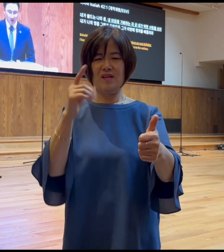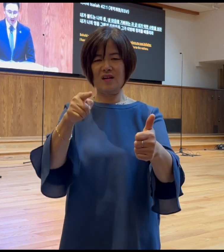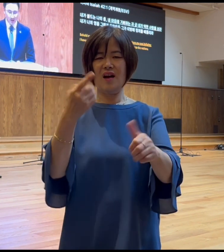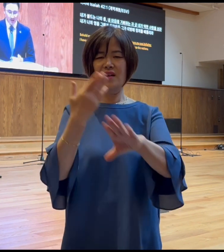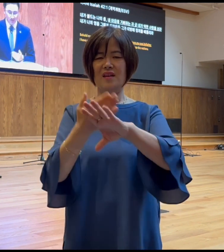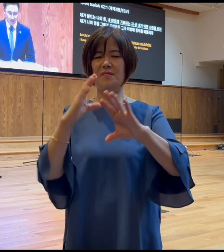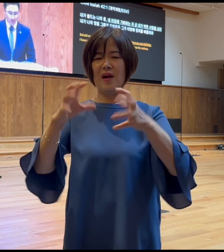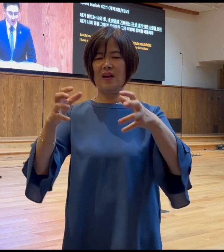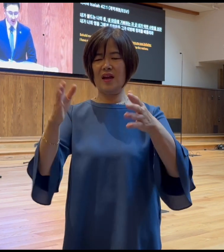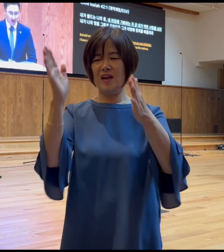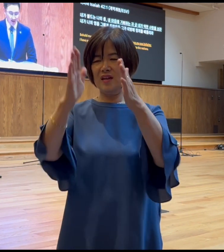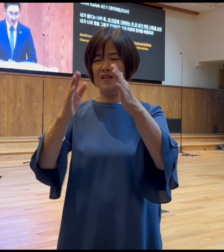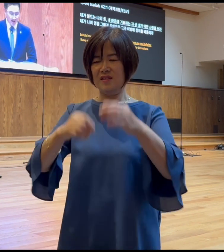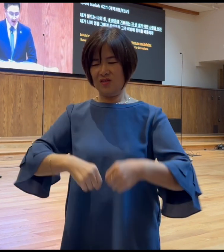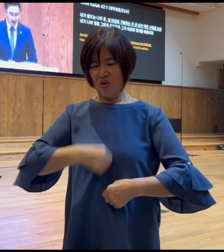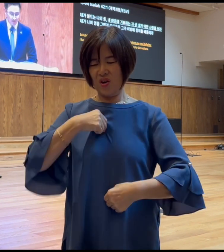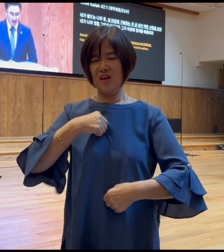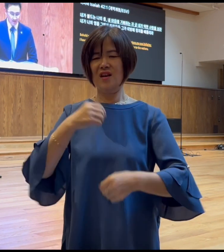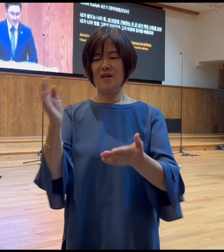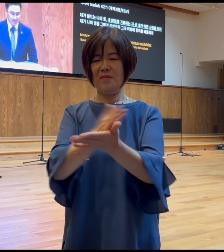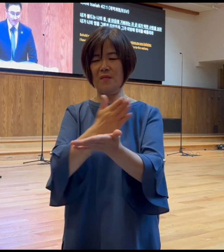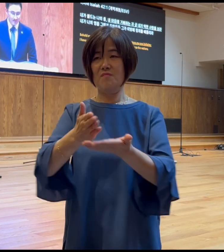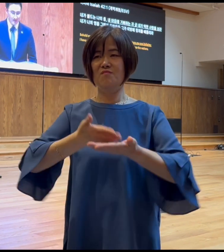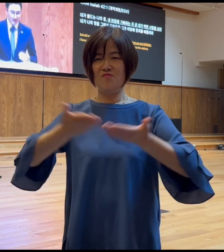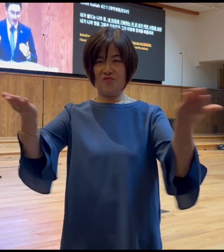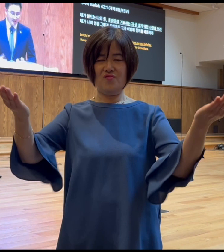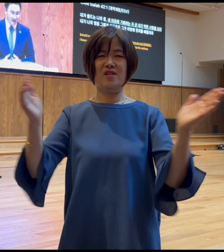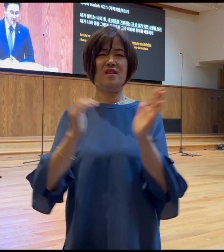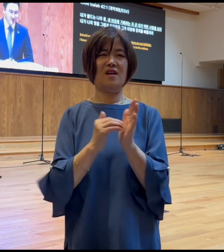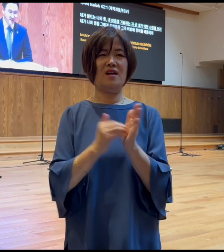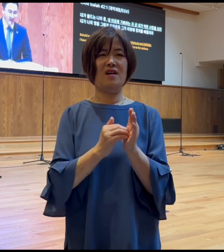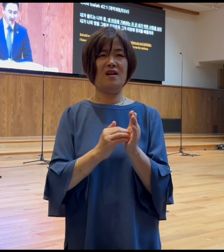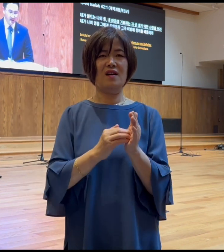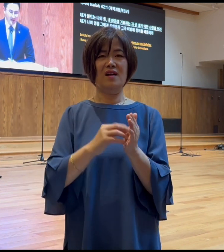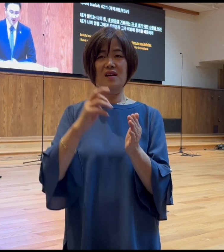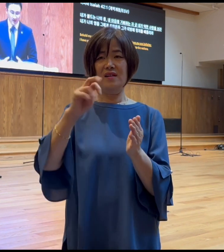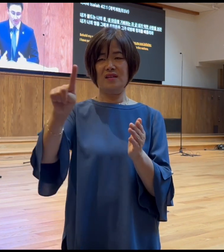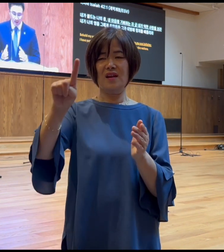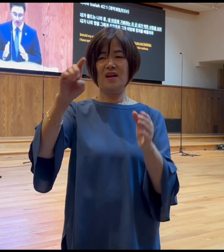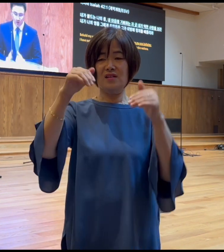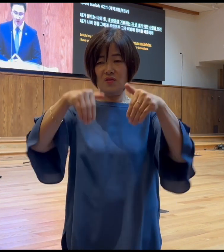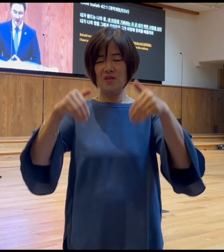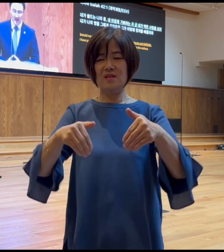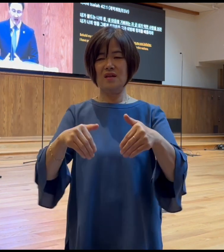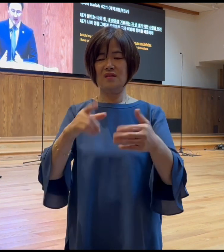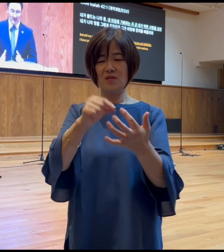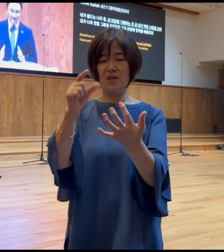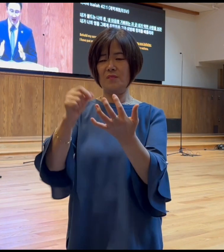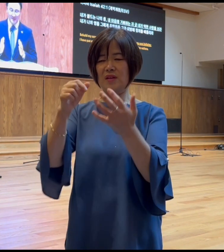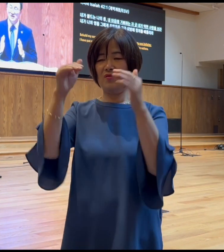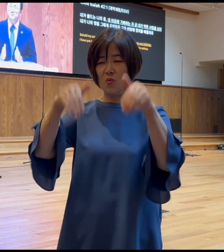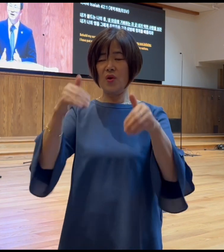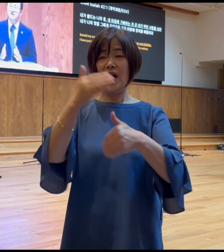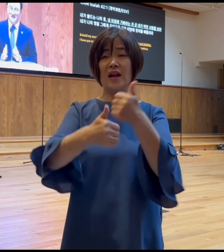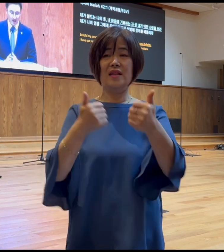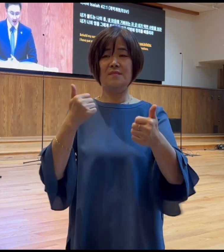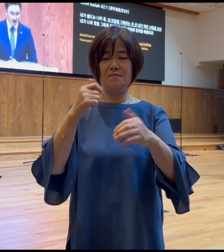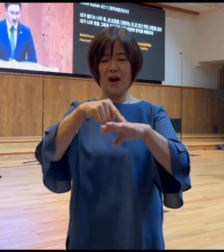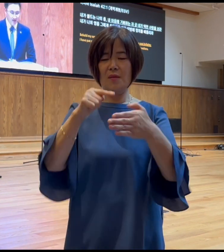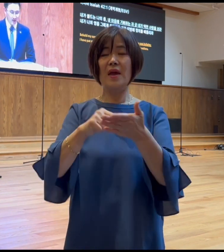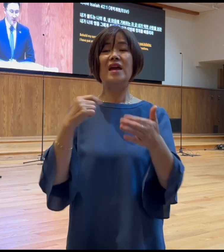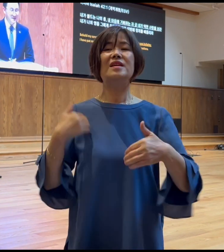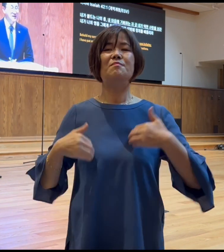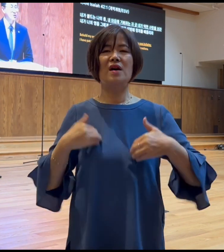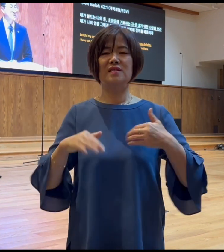이방의 정의를 베풀리라. 아멘. 이사야 선지자가 예언한 선택받은 종, 하나님 마음에 기뻐하는